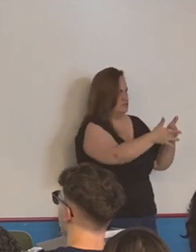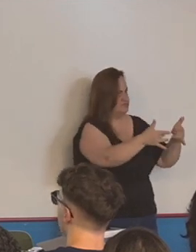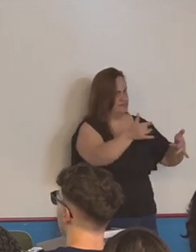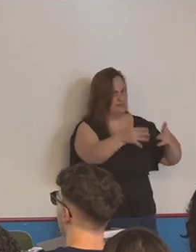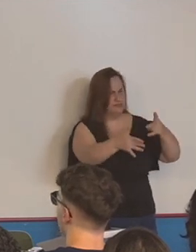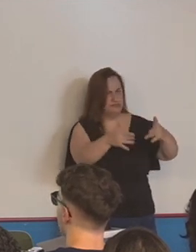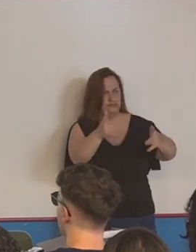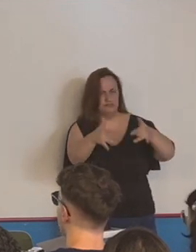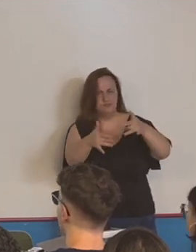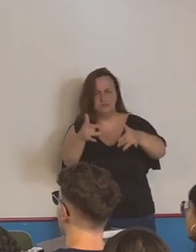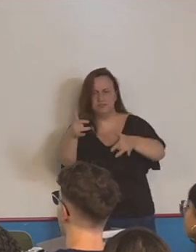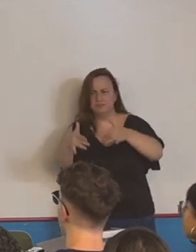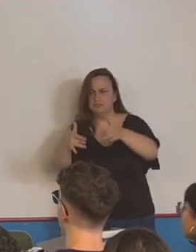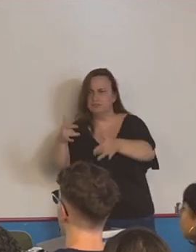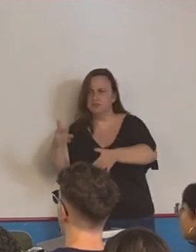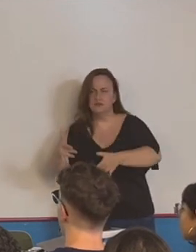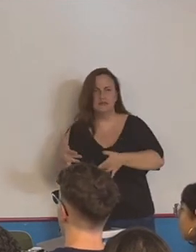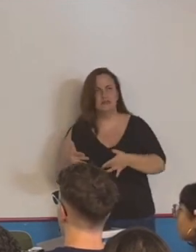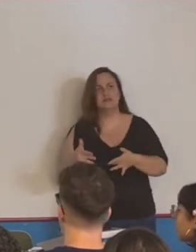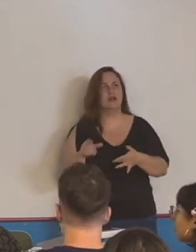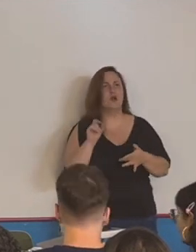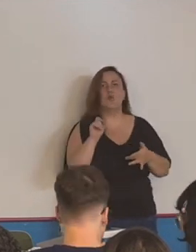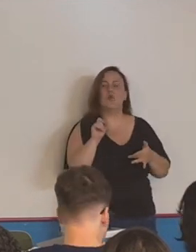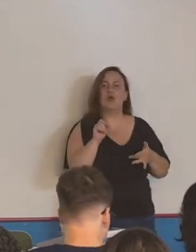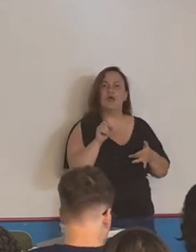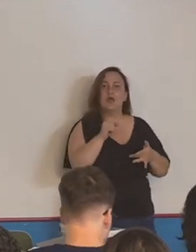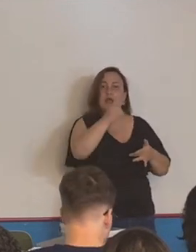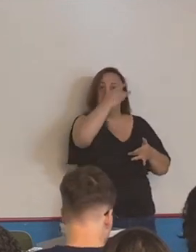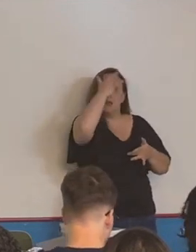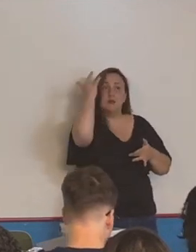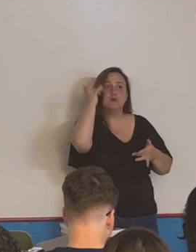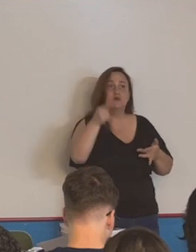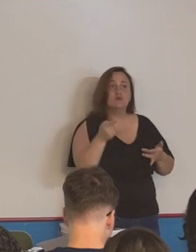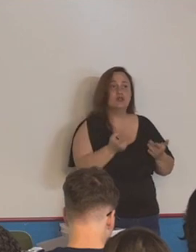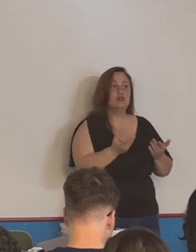né, no Dia de Finados, que são objetos que as pessoas